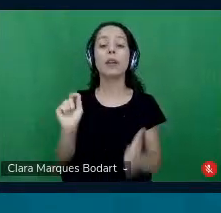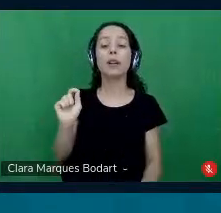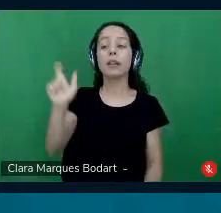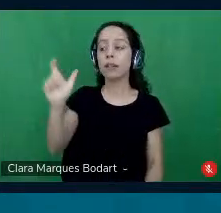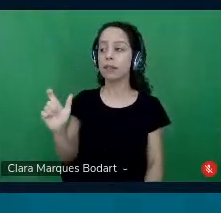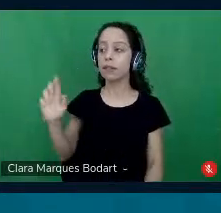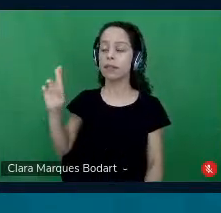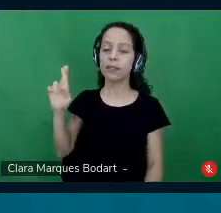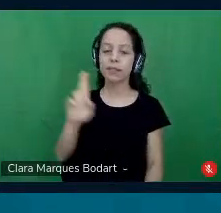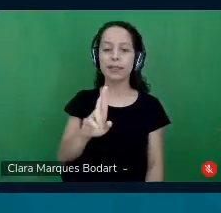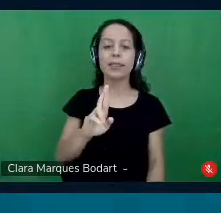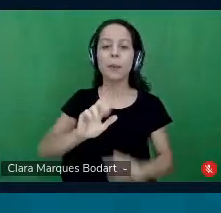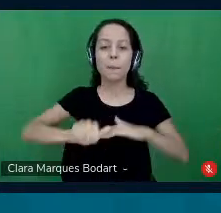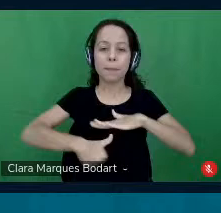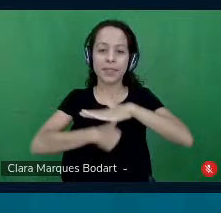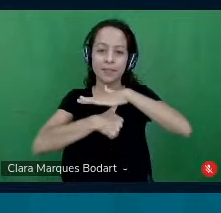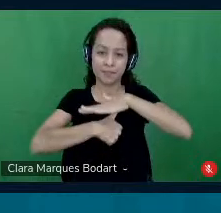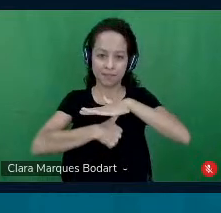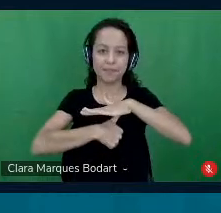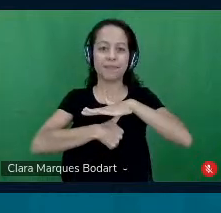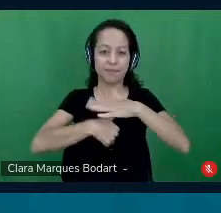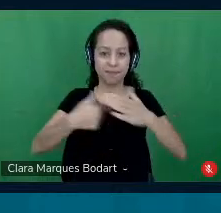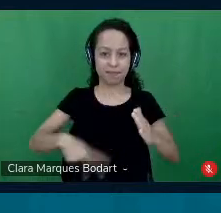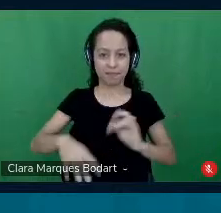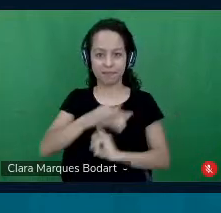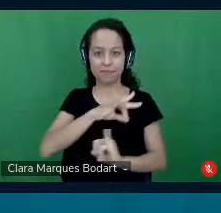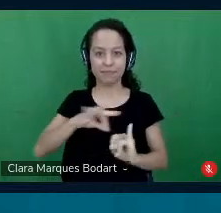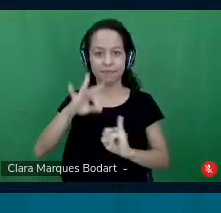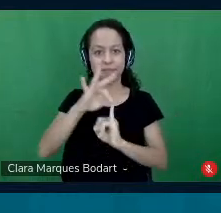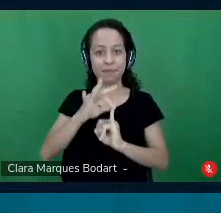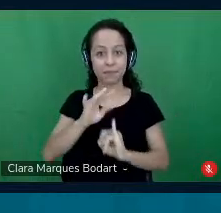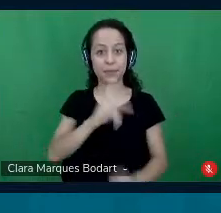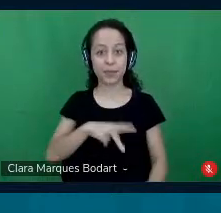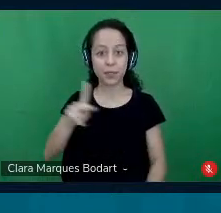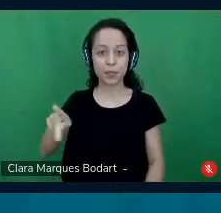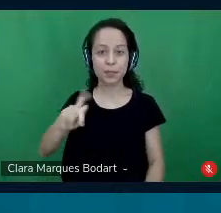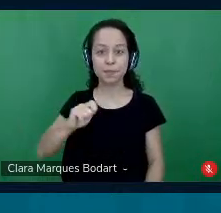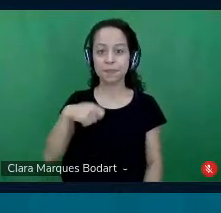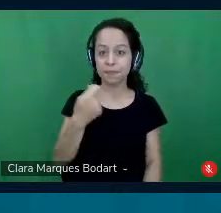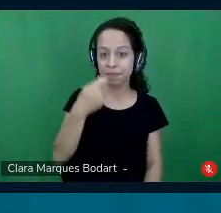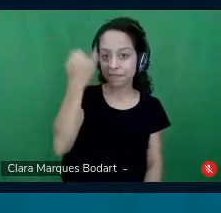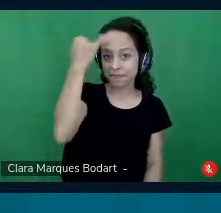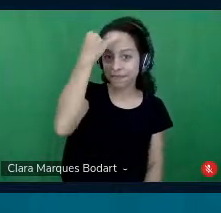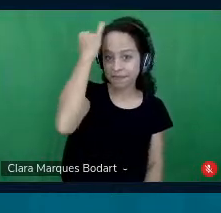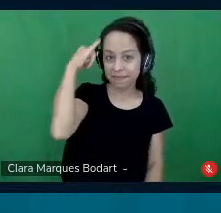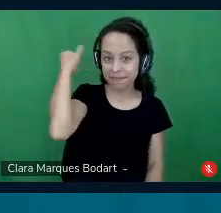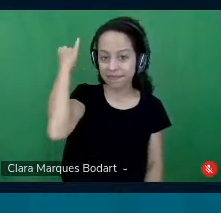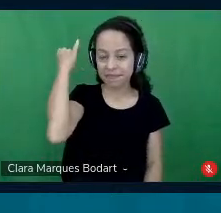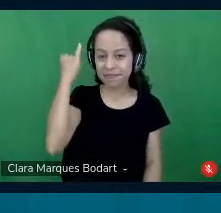do Espírito Santo, professor Jadir José Pella.